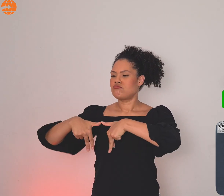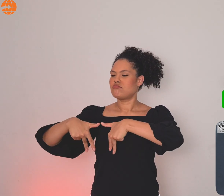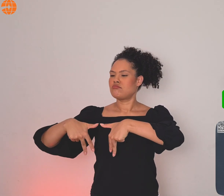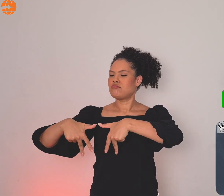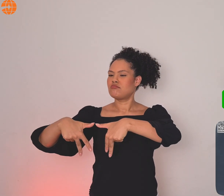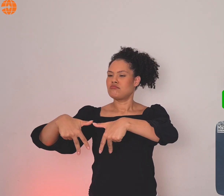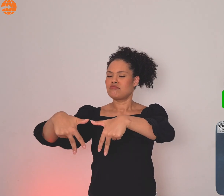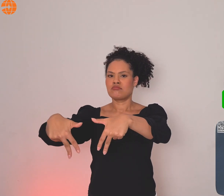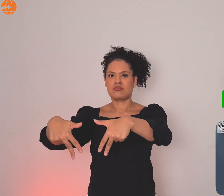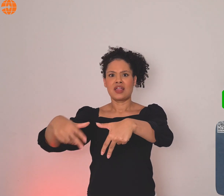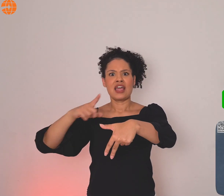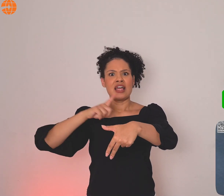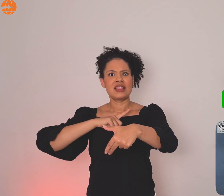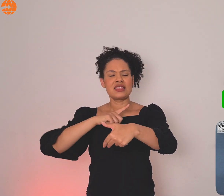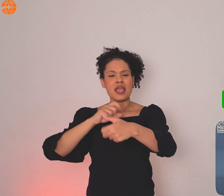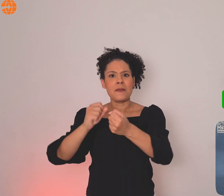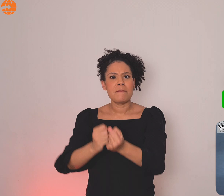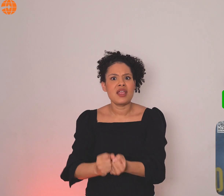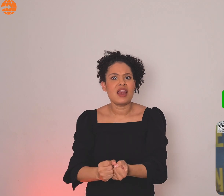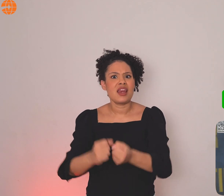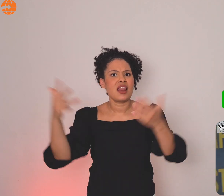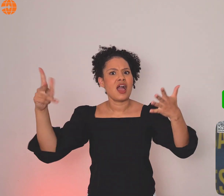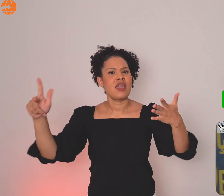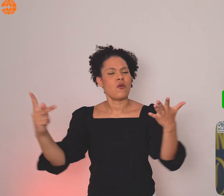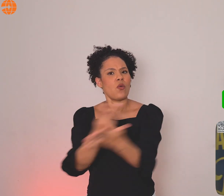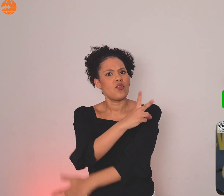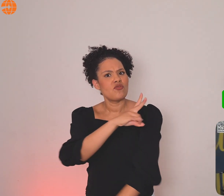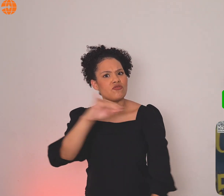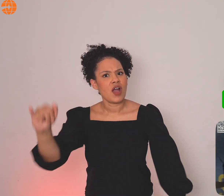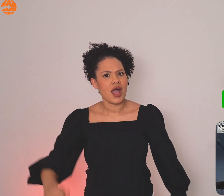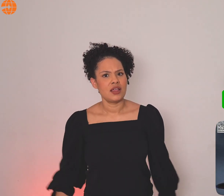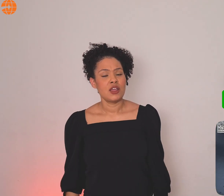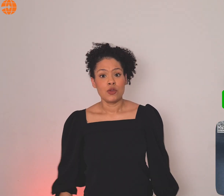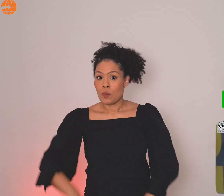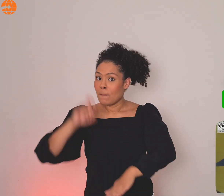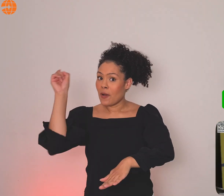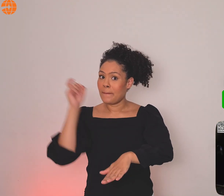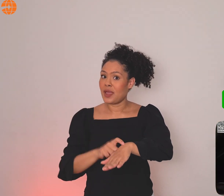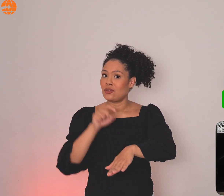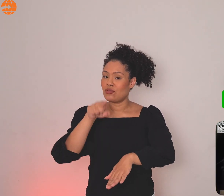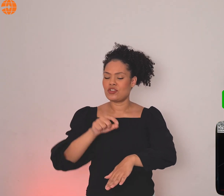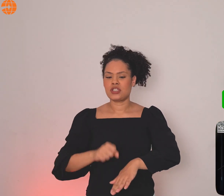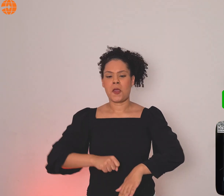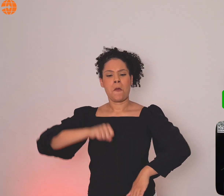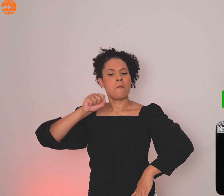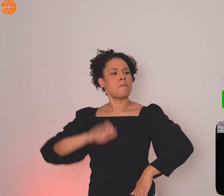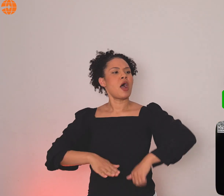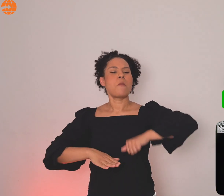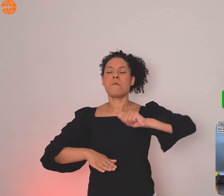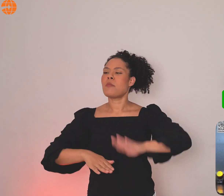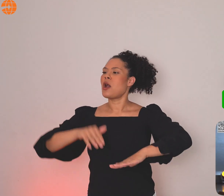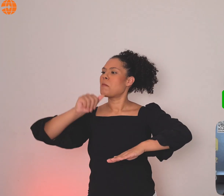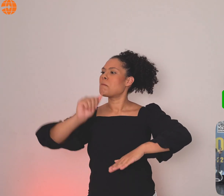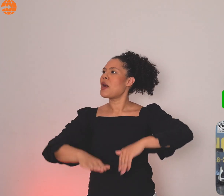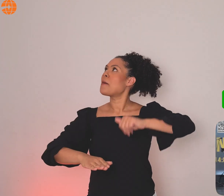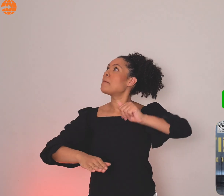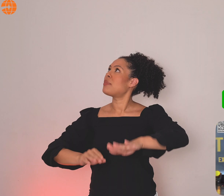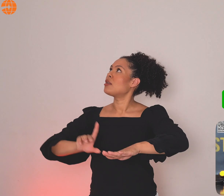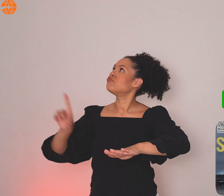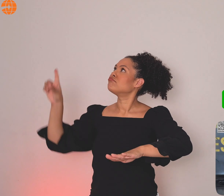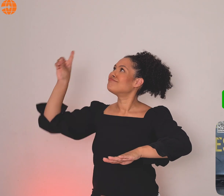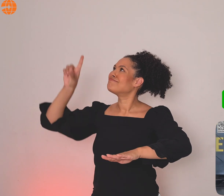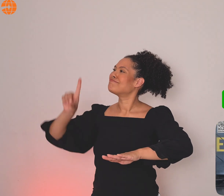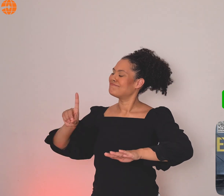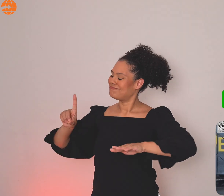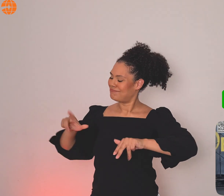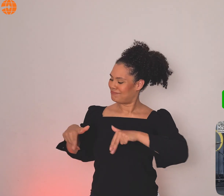Tem coisa milagrosa na tua vida quando você começar a marchar, quando você decidir andar com Deus, quando você decidir